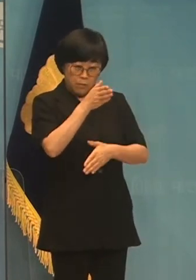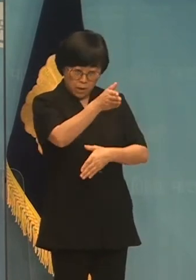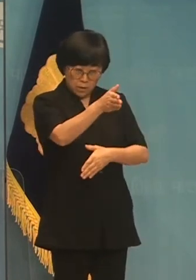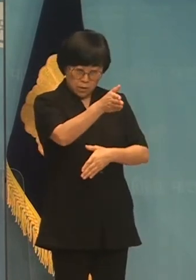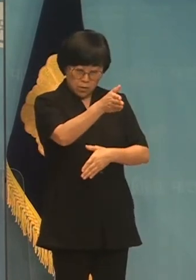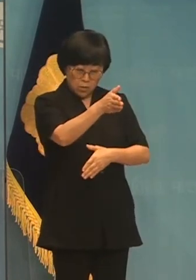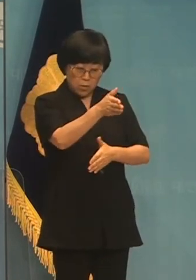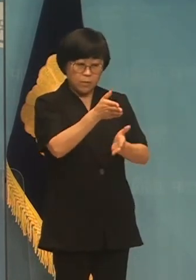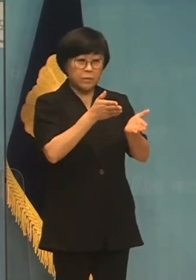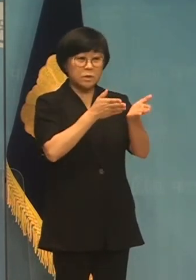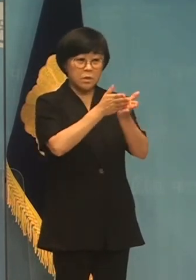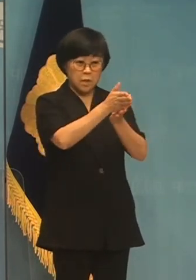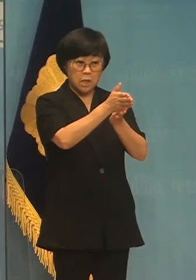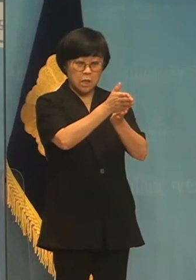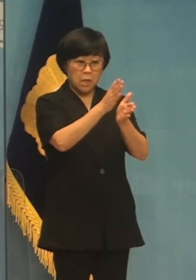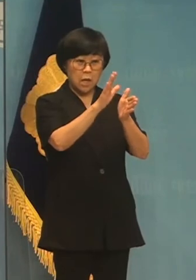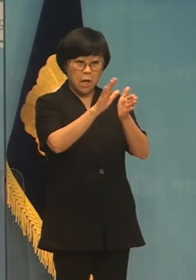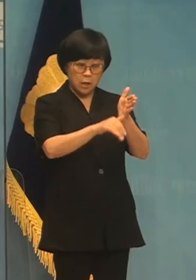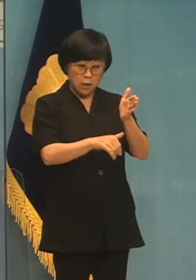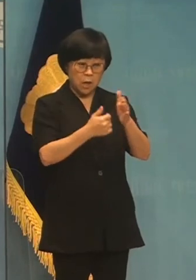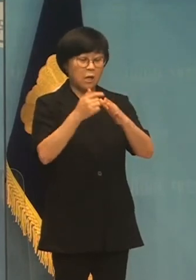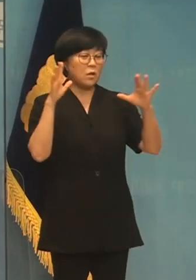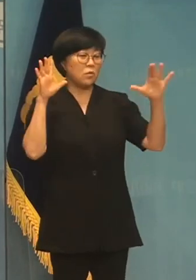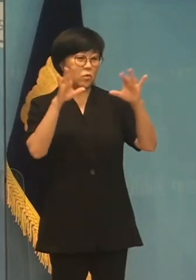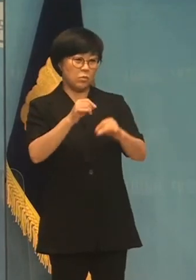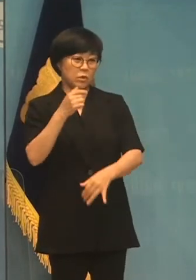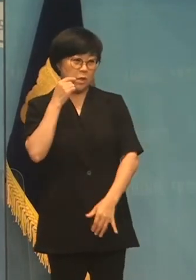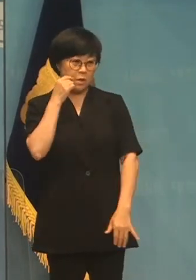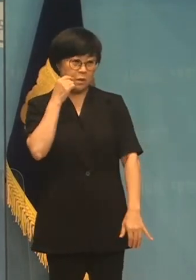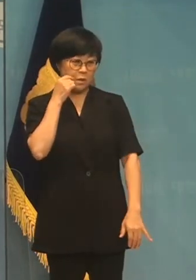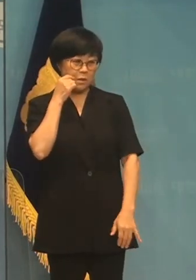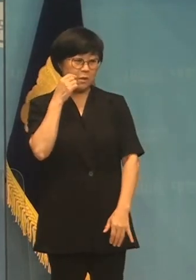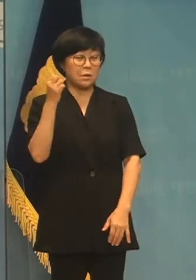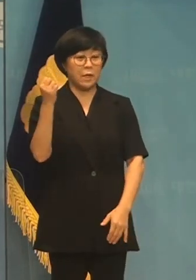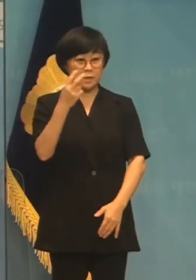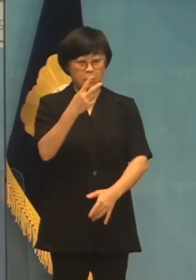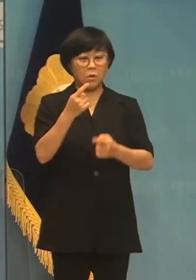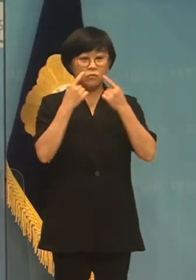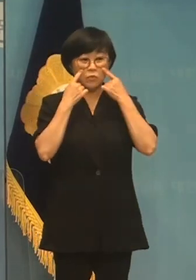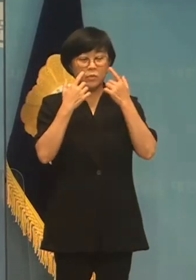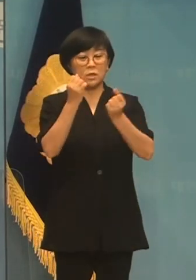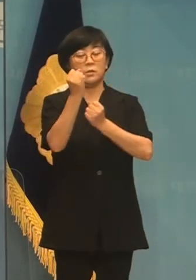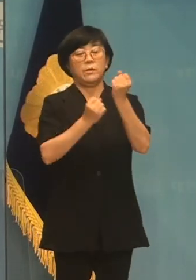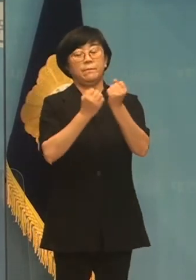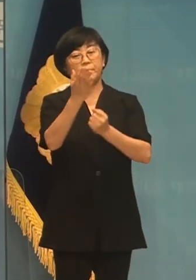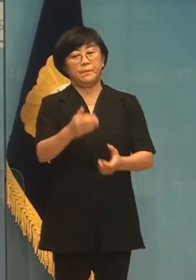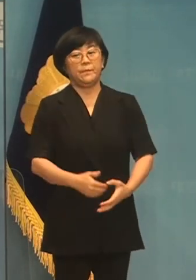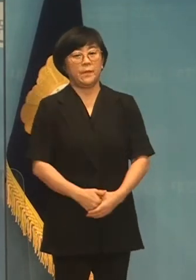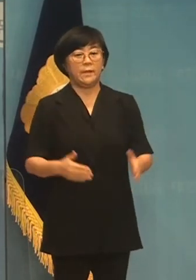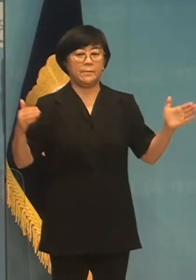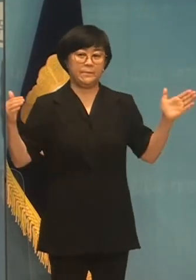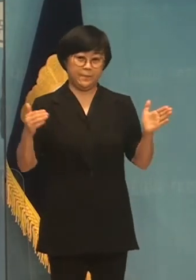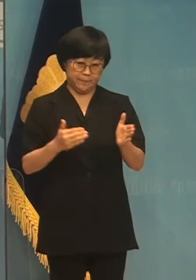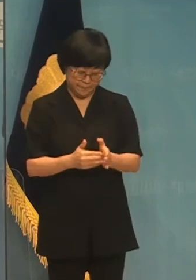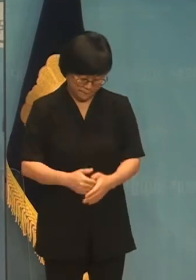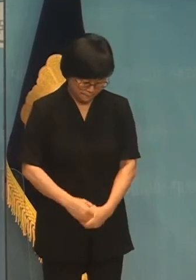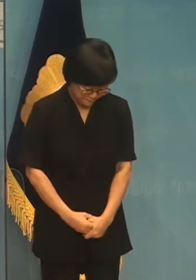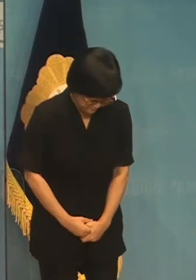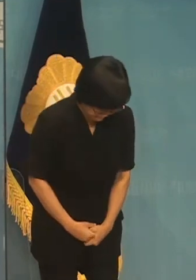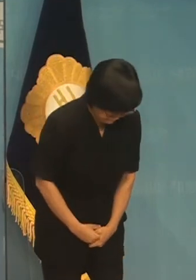일방적 강행 처리에는 결코 동의할 수 없다는 것을 다시 한번 분명히 말씀드립니다. 이상입니다.